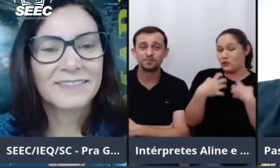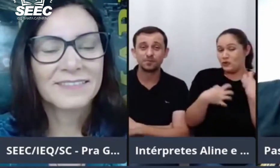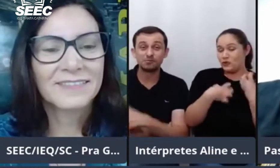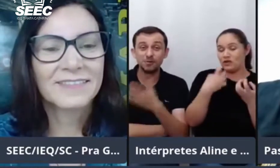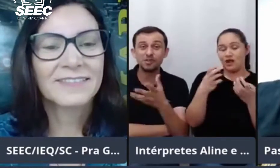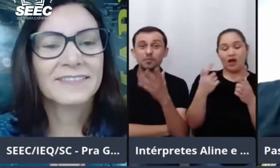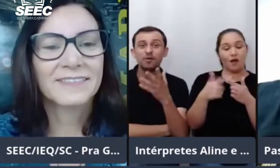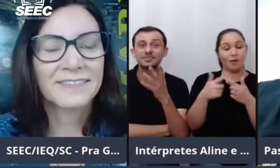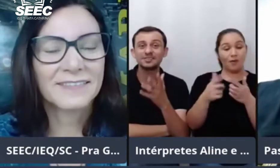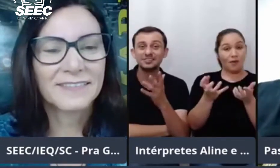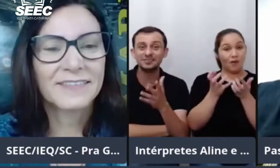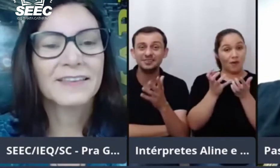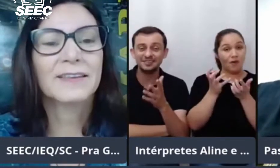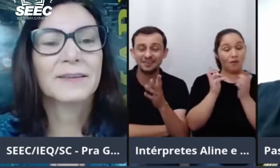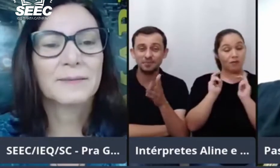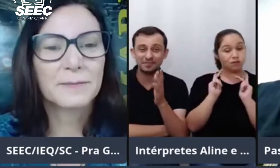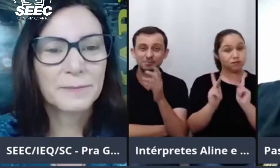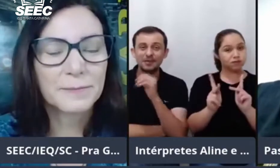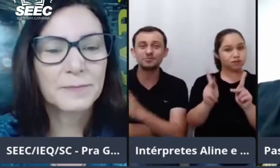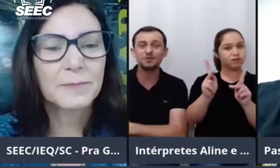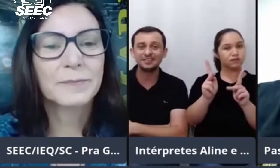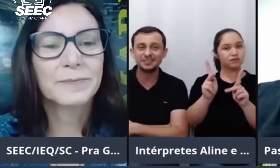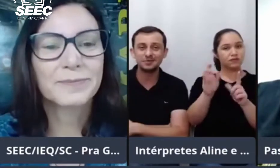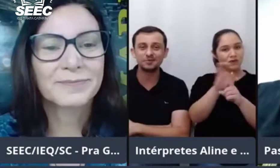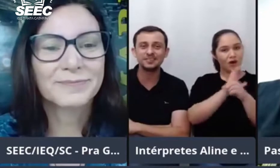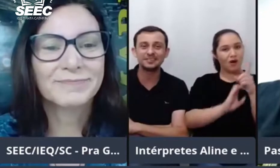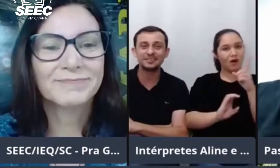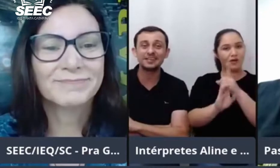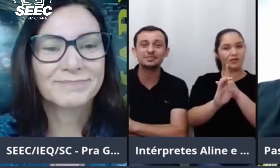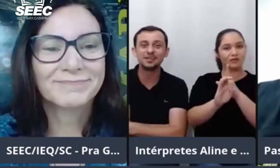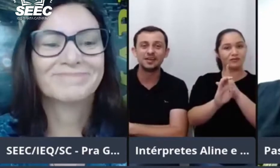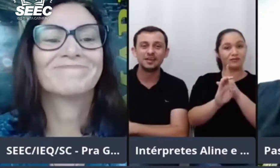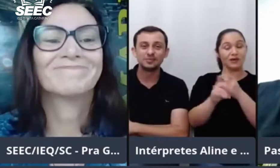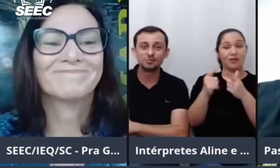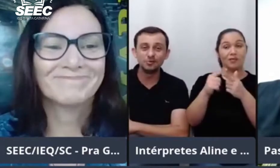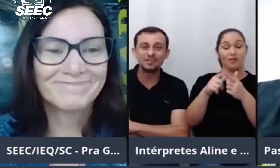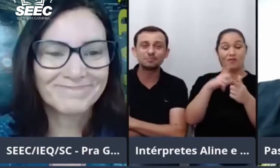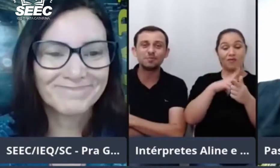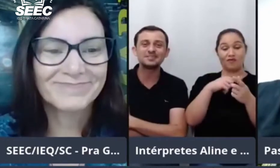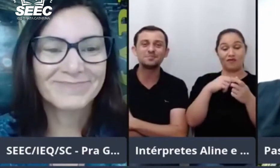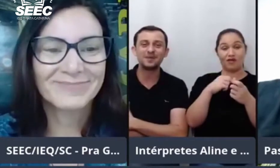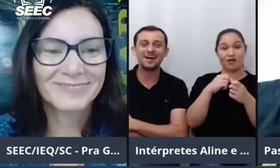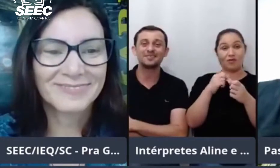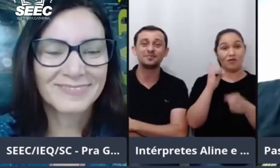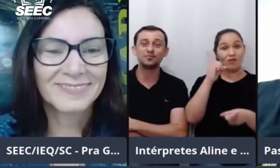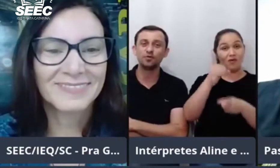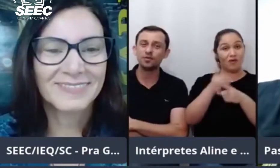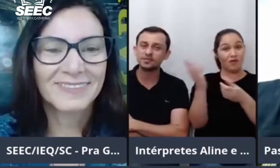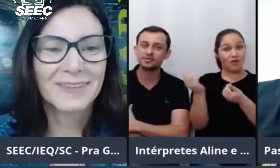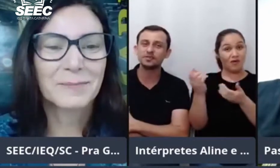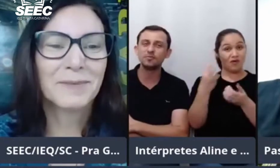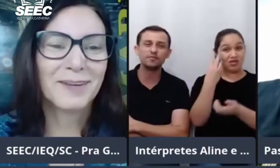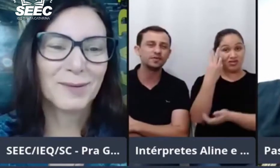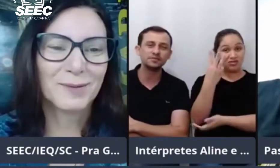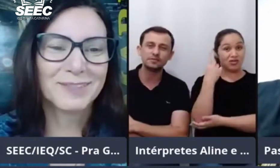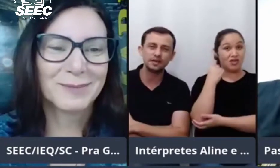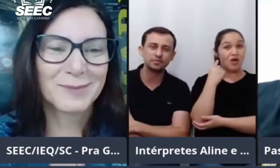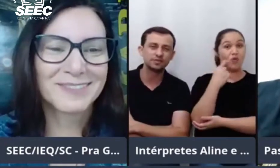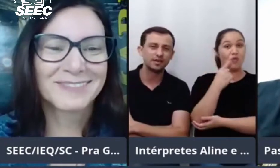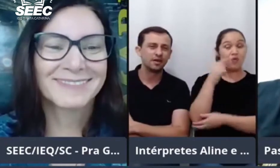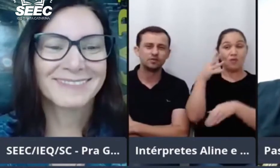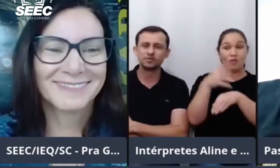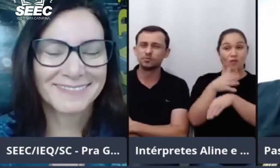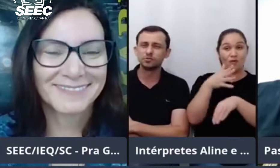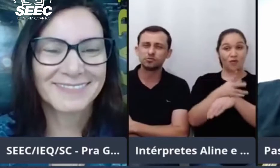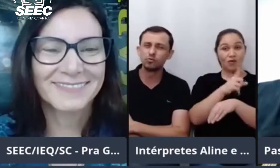né? Principalmente após a gente ter participado de um retiro onde 3 surdas participaram. E foi, assim, um momento de